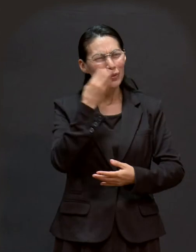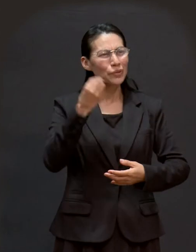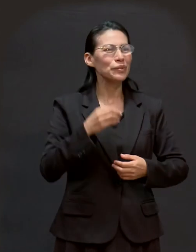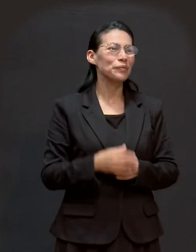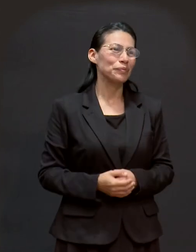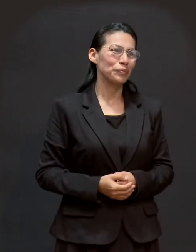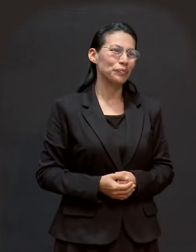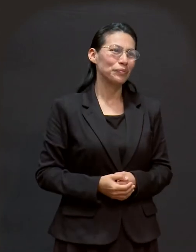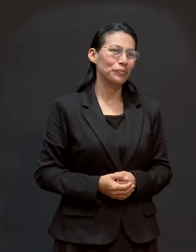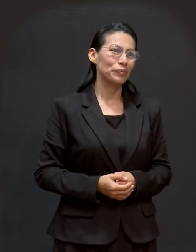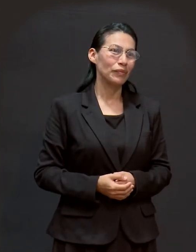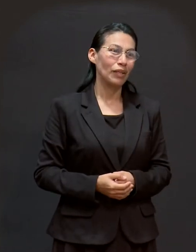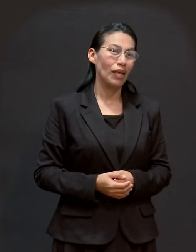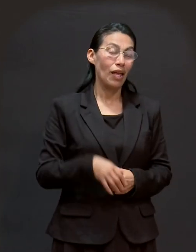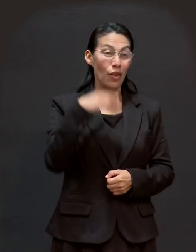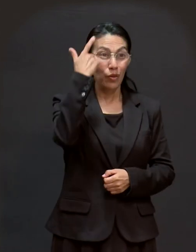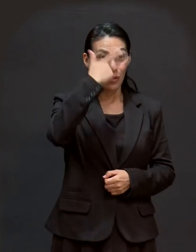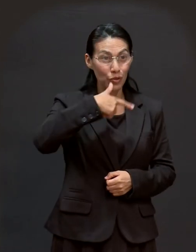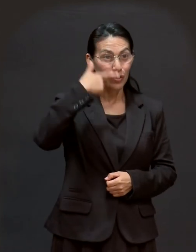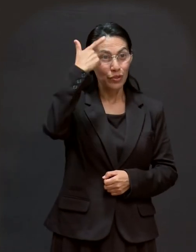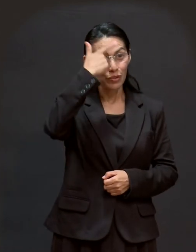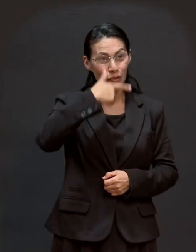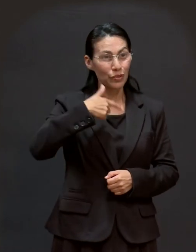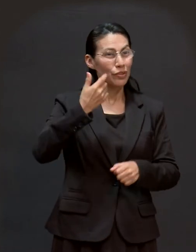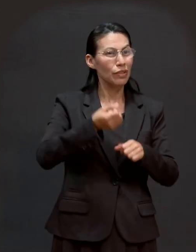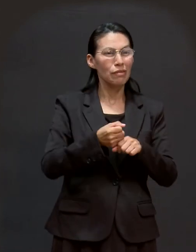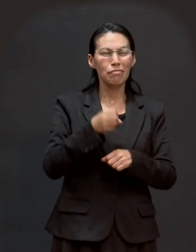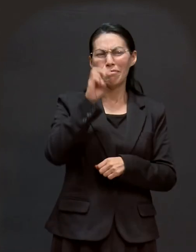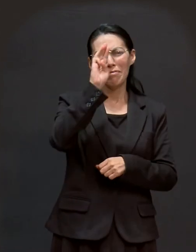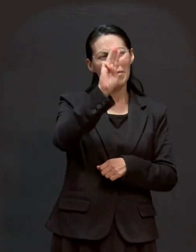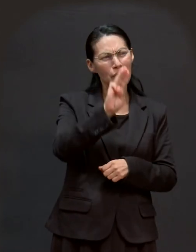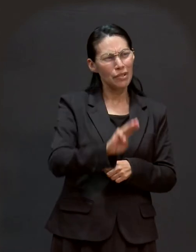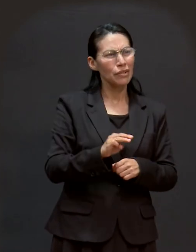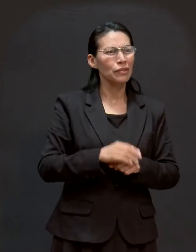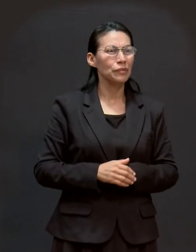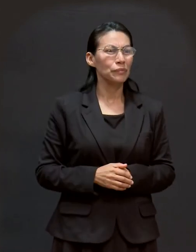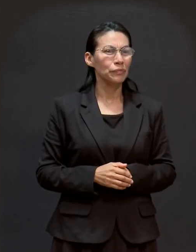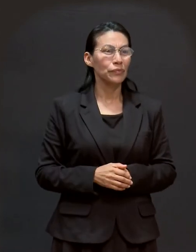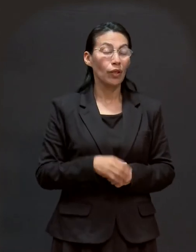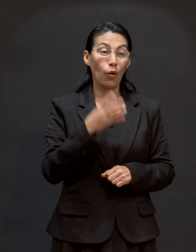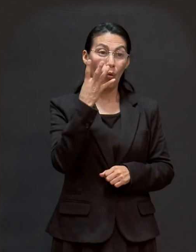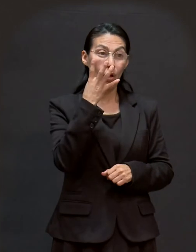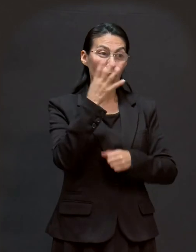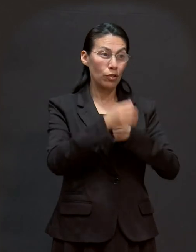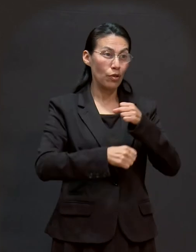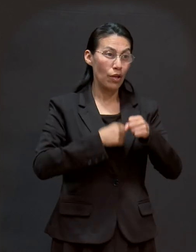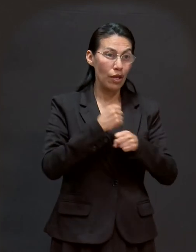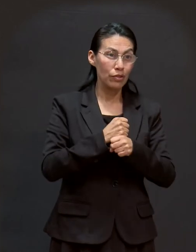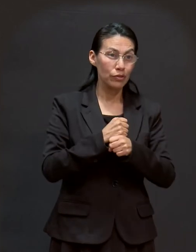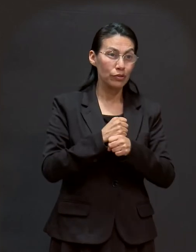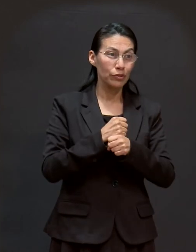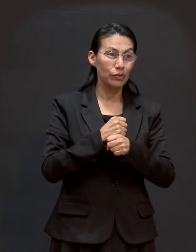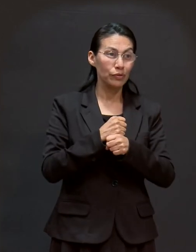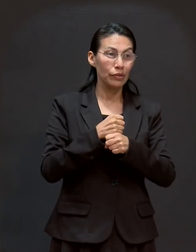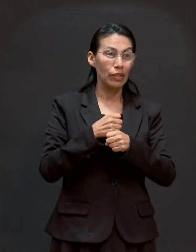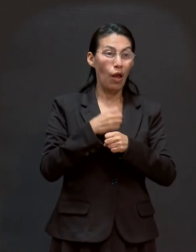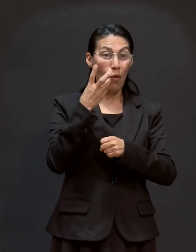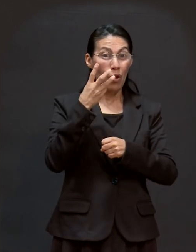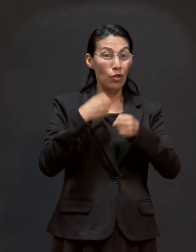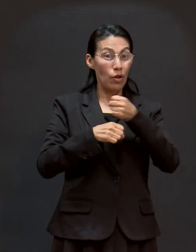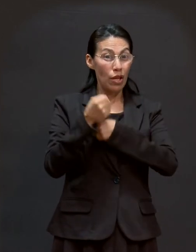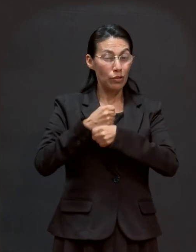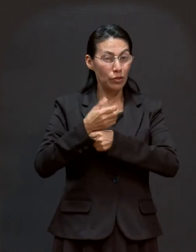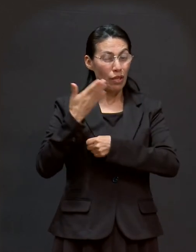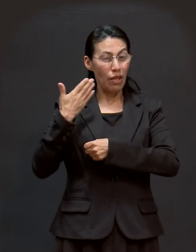público maravilloso que noche tras noche semana tras semana ya cerca de cuatro años